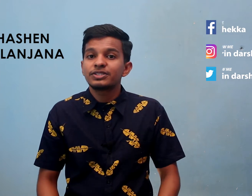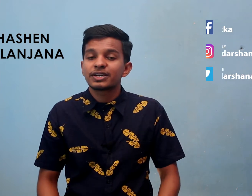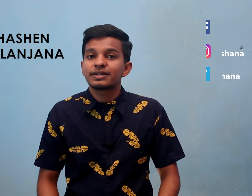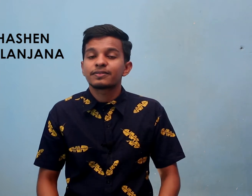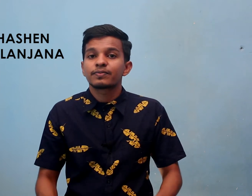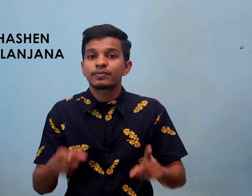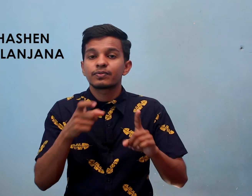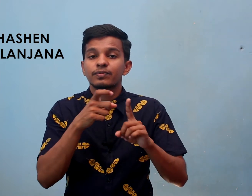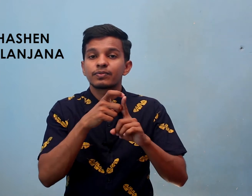දුලංජන.